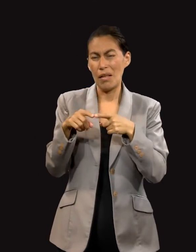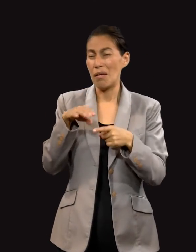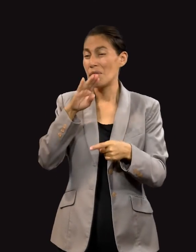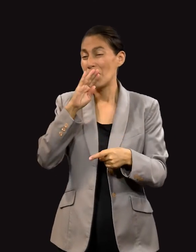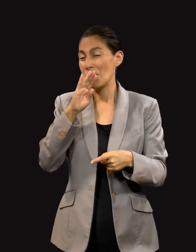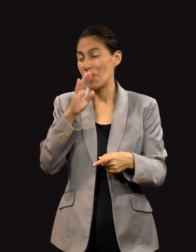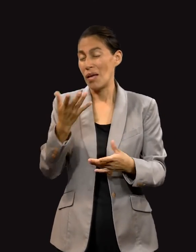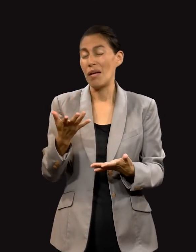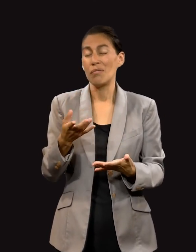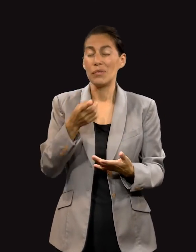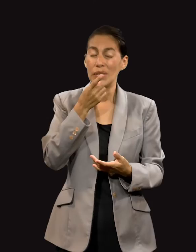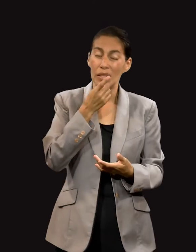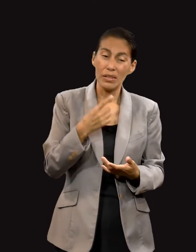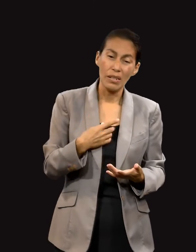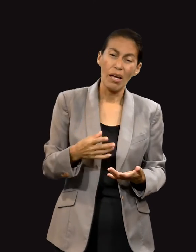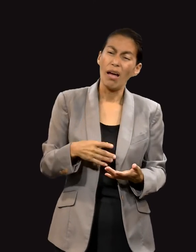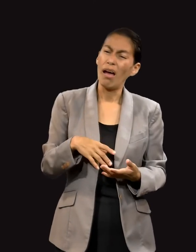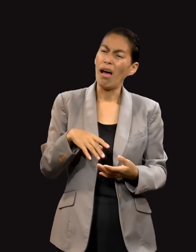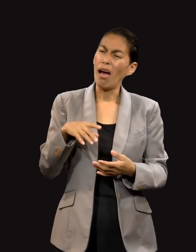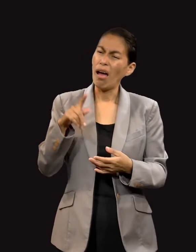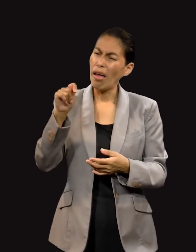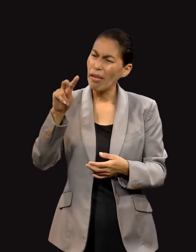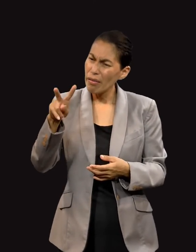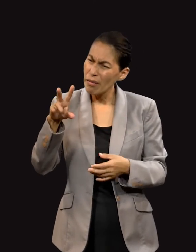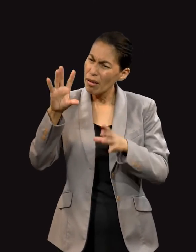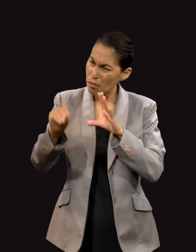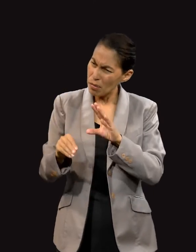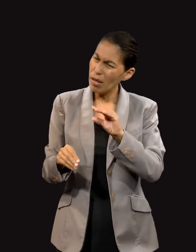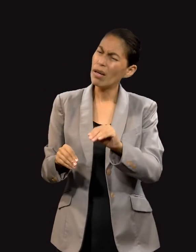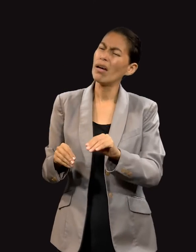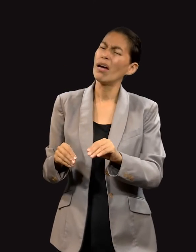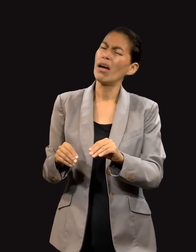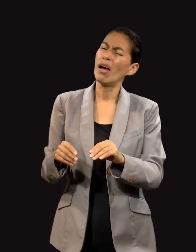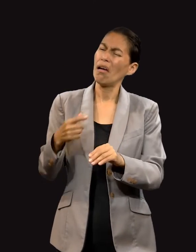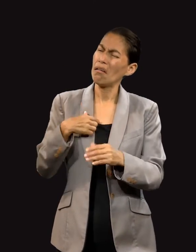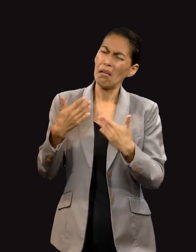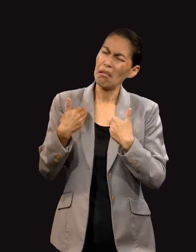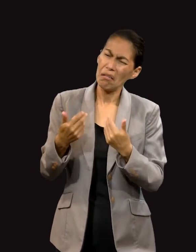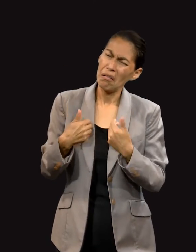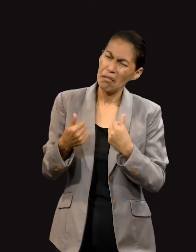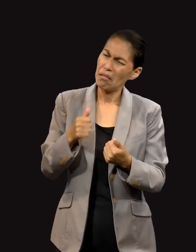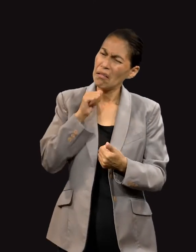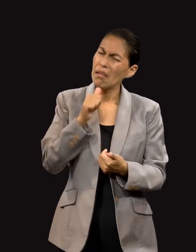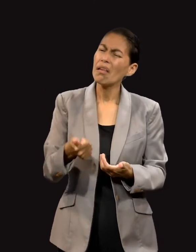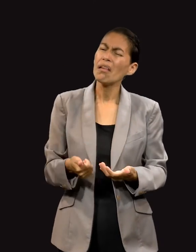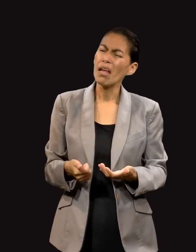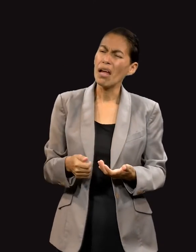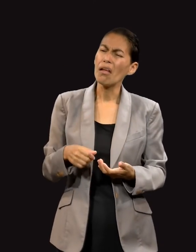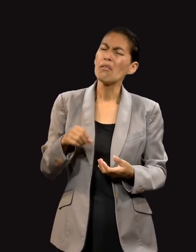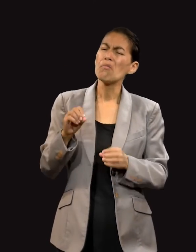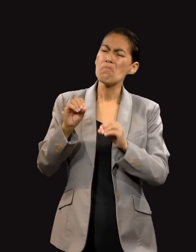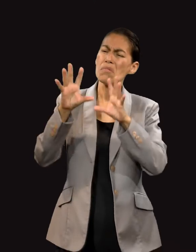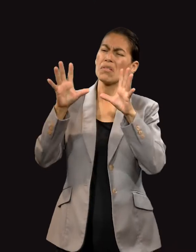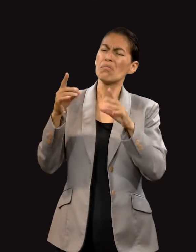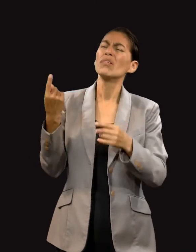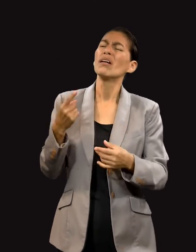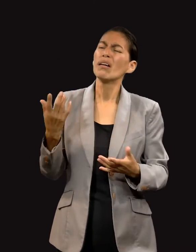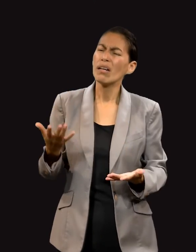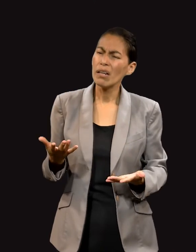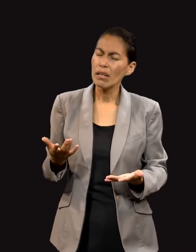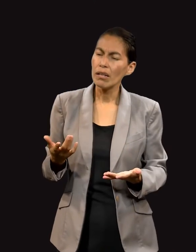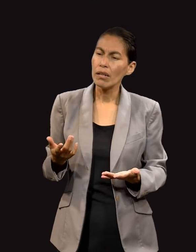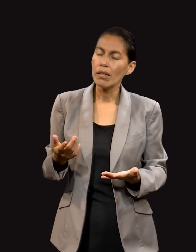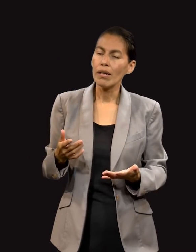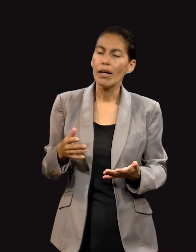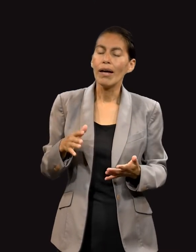Y entonces, mi mamá me decía, ay, apaga esa televisión. De todo modo, yo no entiendo. ¿Para qué la